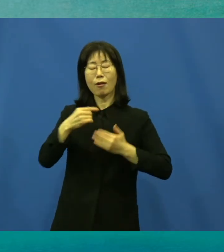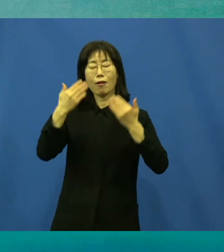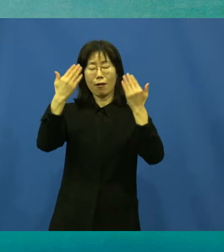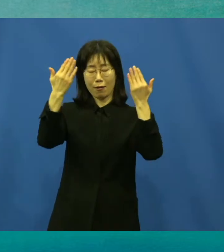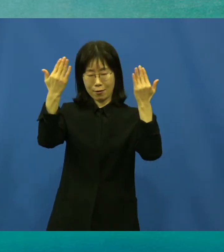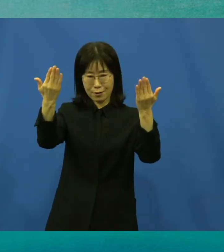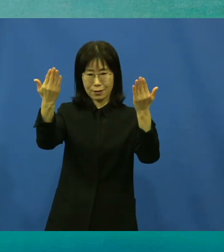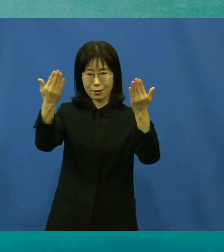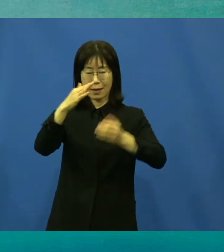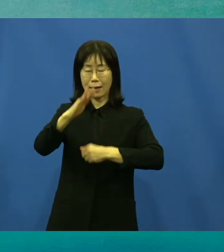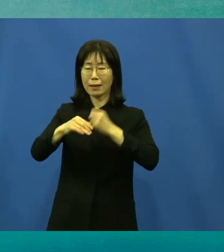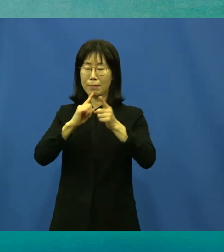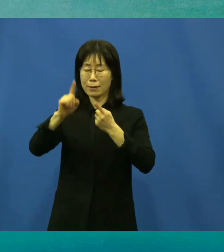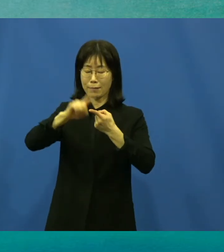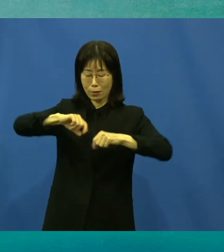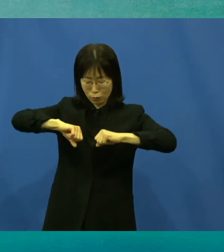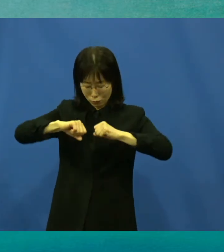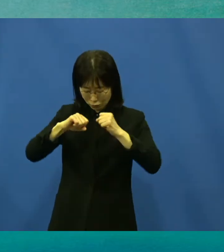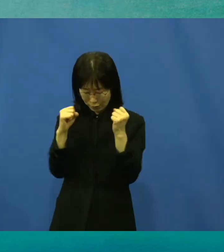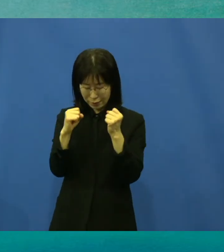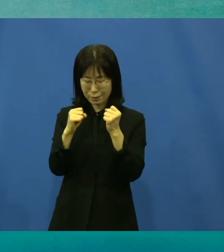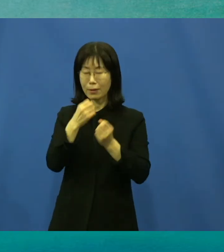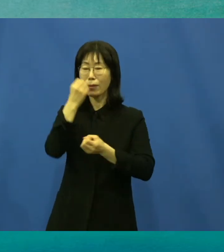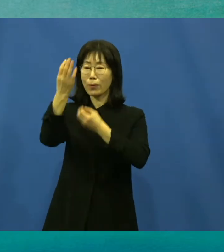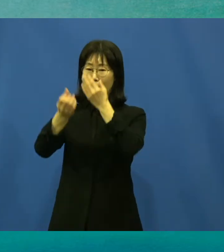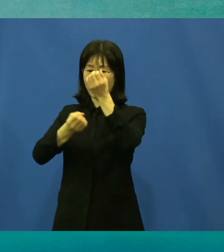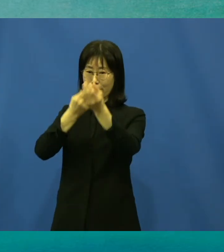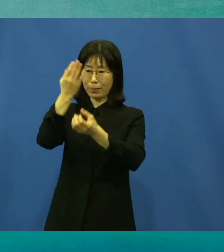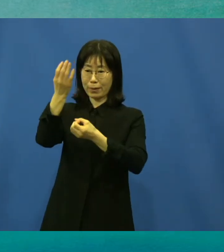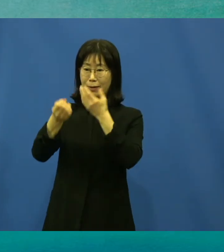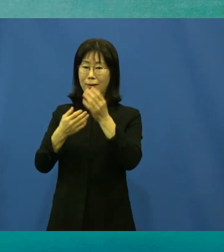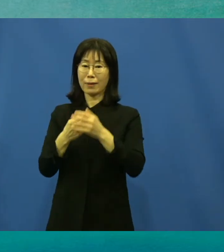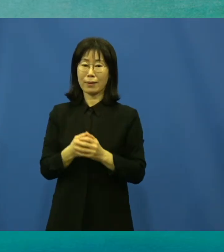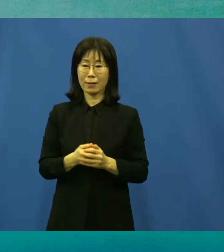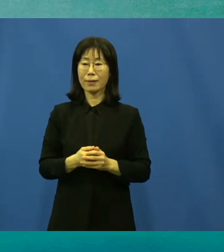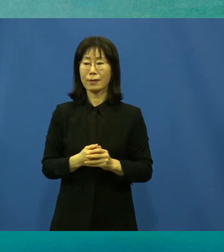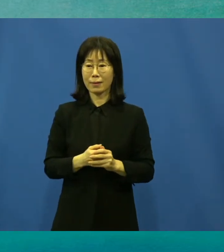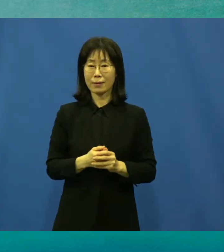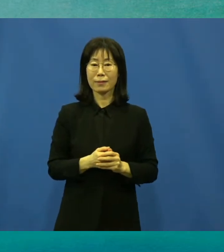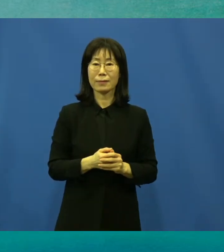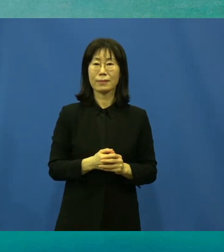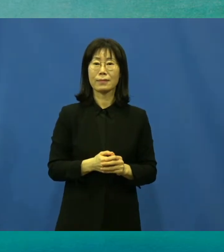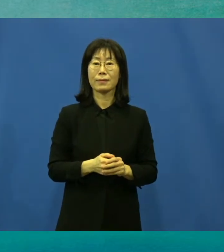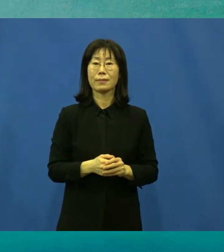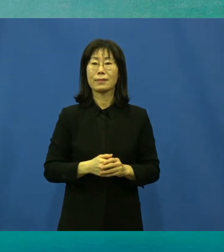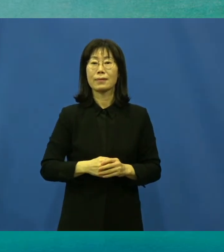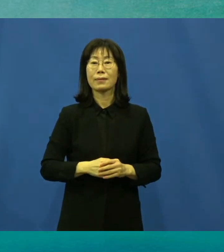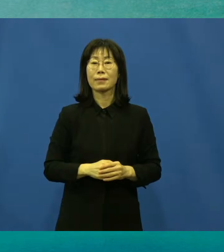요나가 다시 돌아오는 장면, 그는 어렵게 순종을 배웁니다.